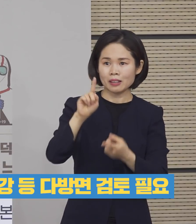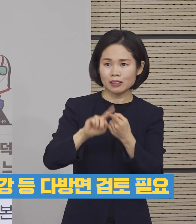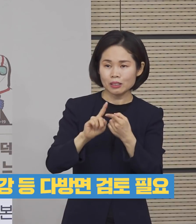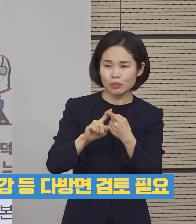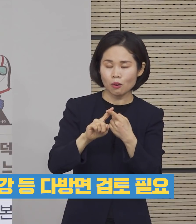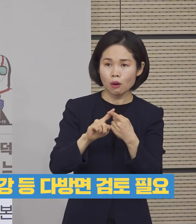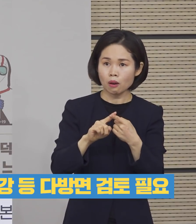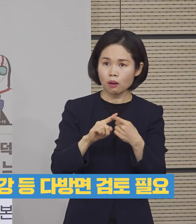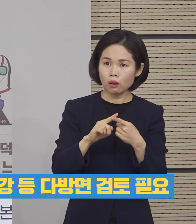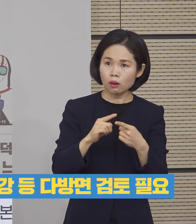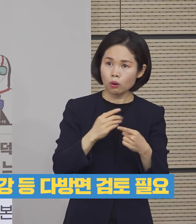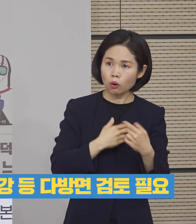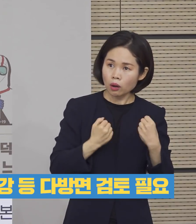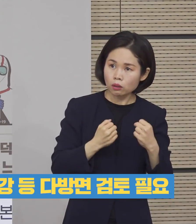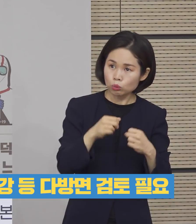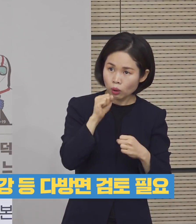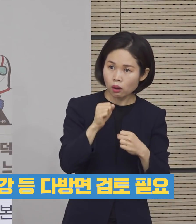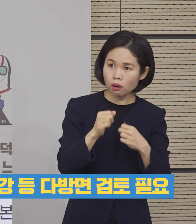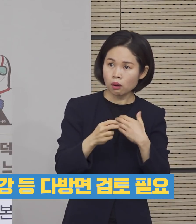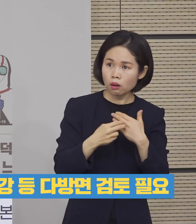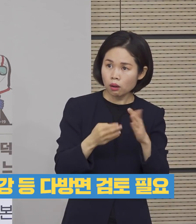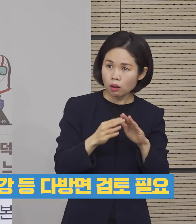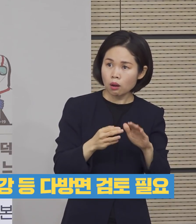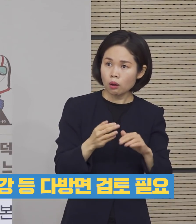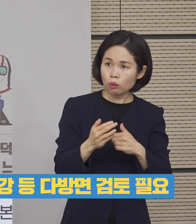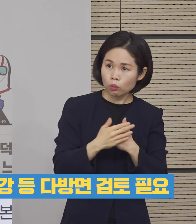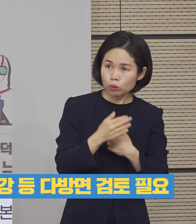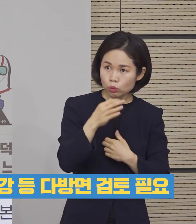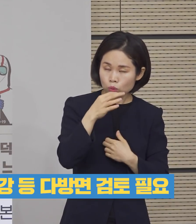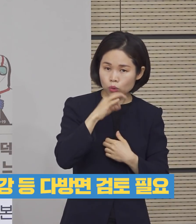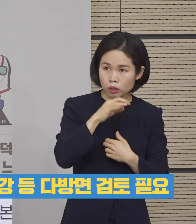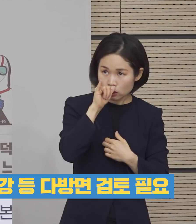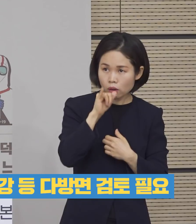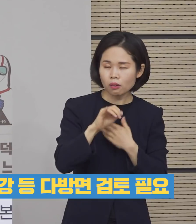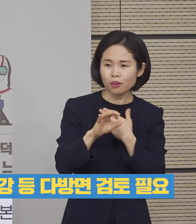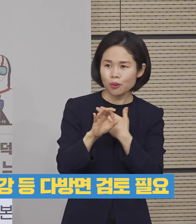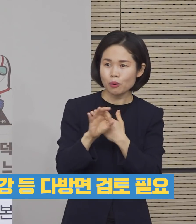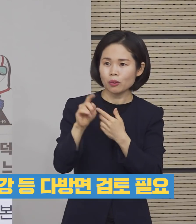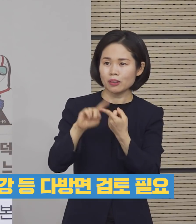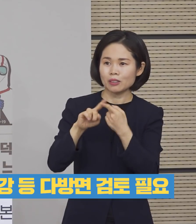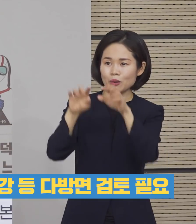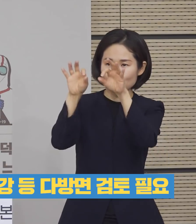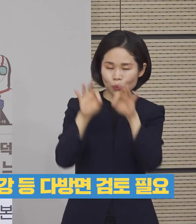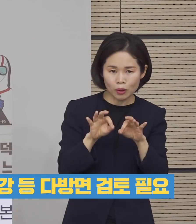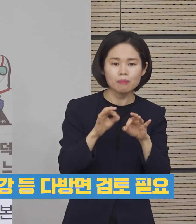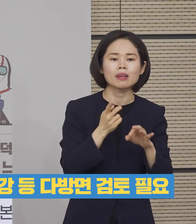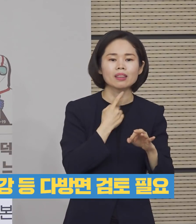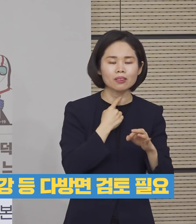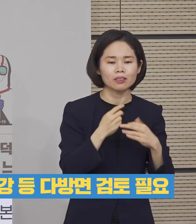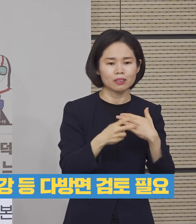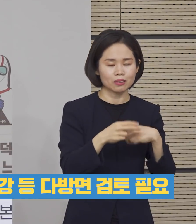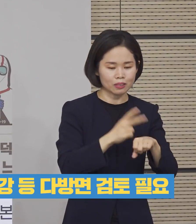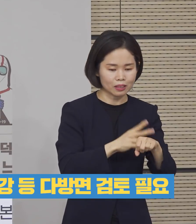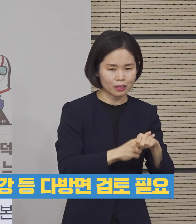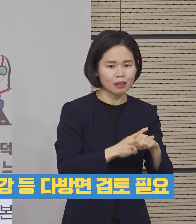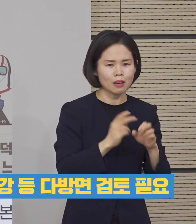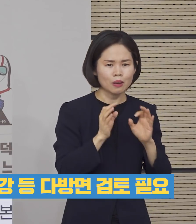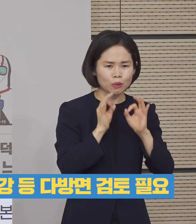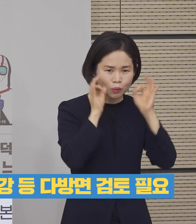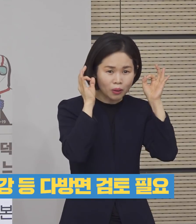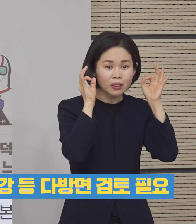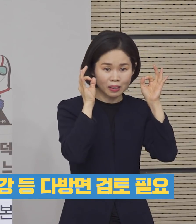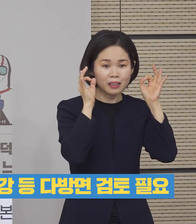기술들을 언제나 적극적으로 수용하고 그러한 도입에 애써왔던 우리의